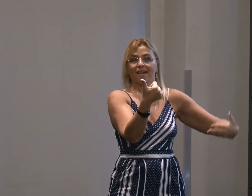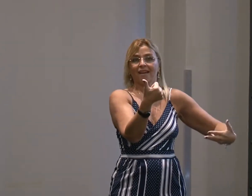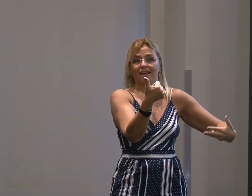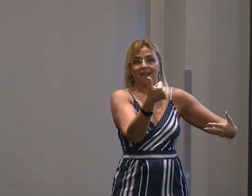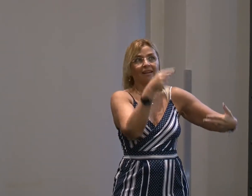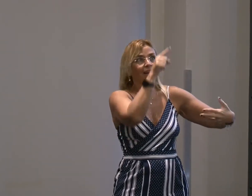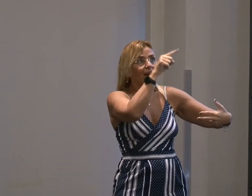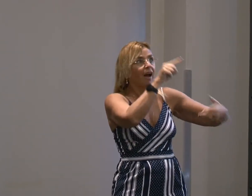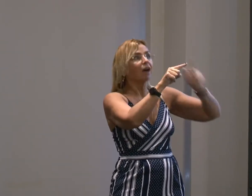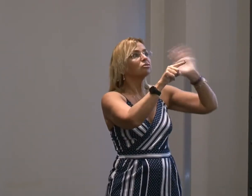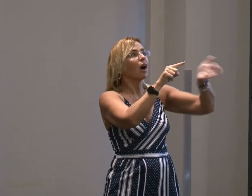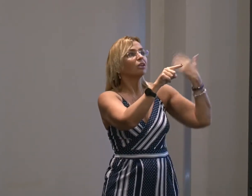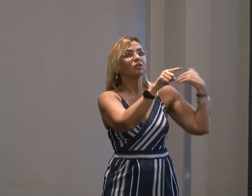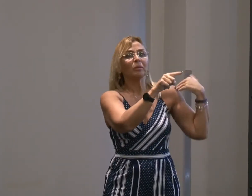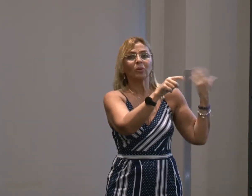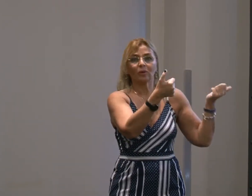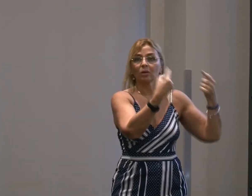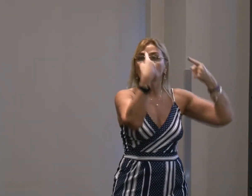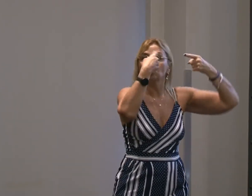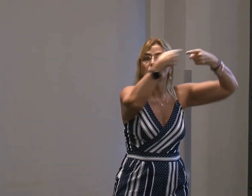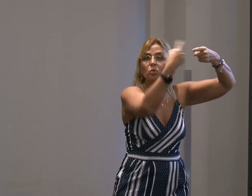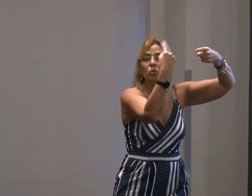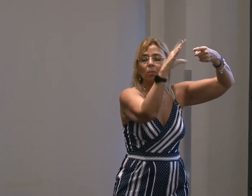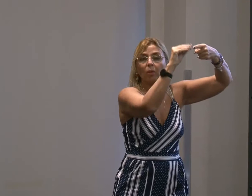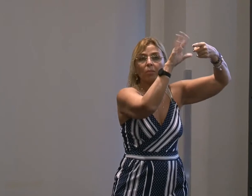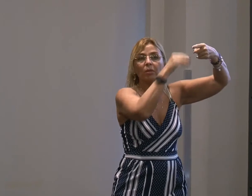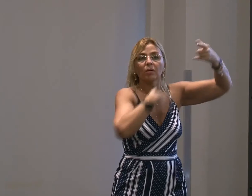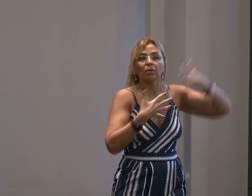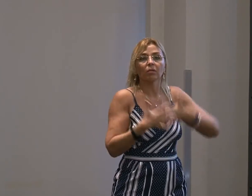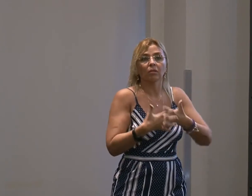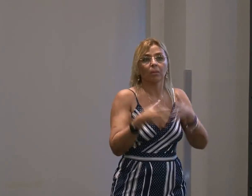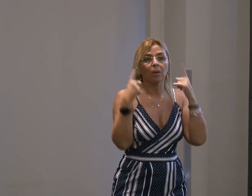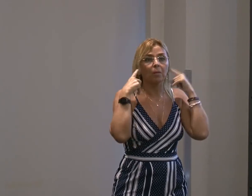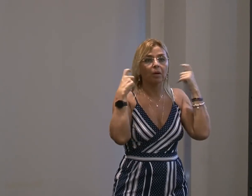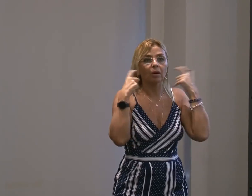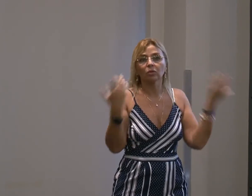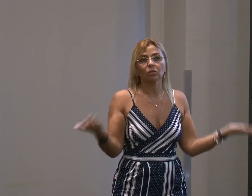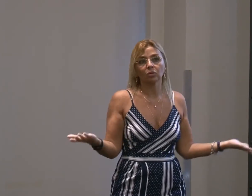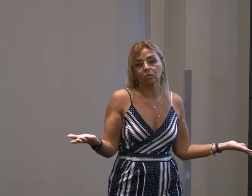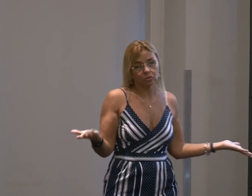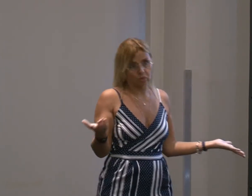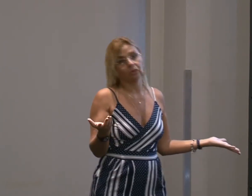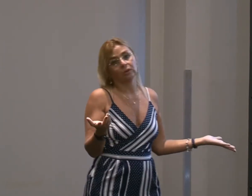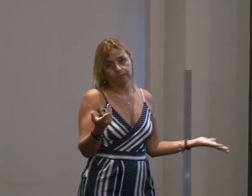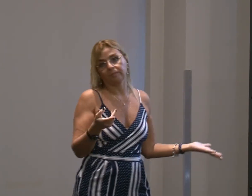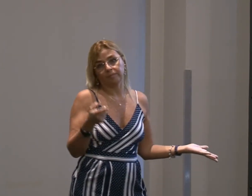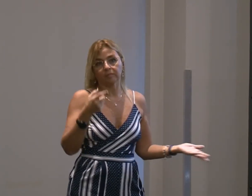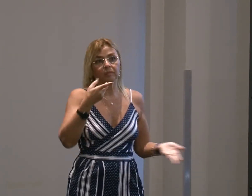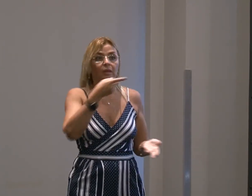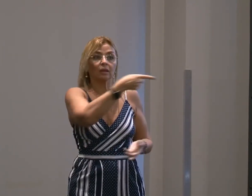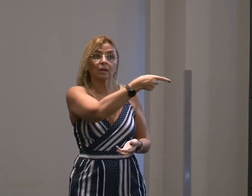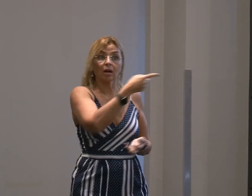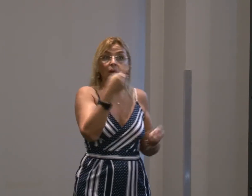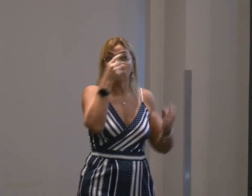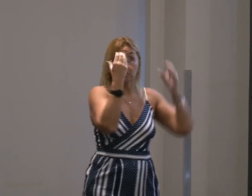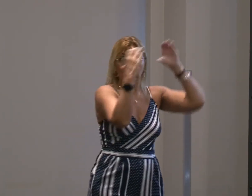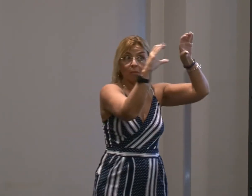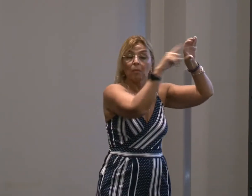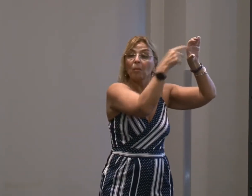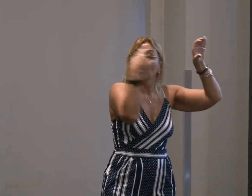Um número de pessoas fazendo isso para a gente poder ver e saber o que está acontecendo com a gente, né? Existem alguns painéis que apresentam